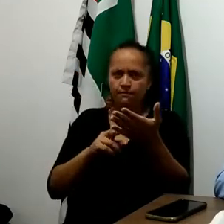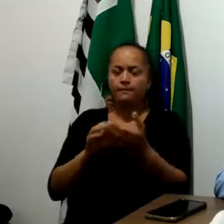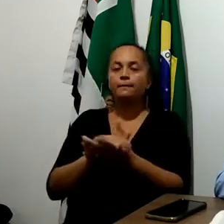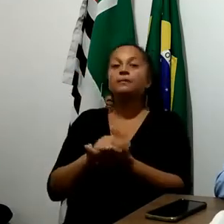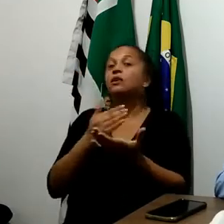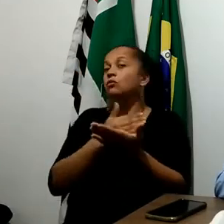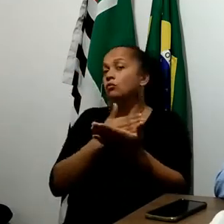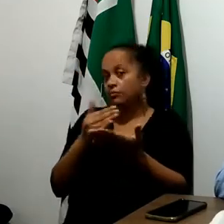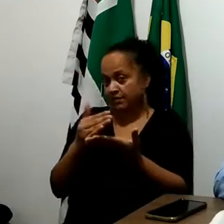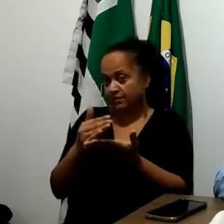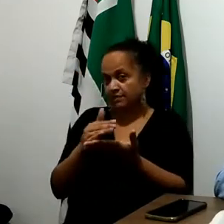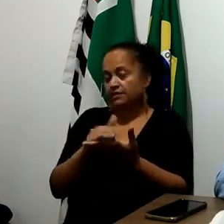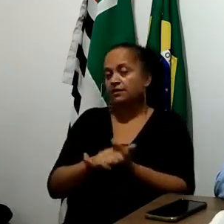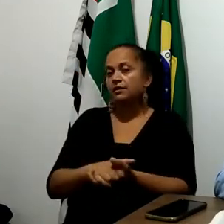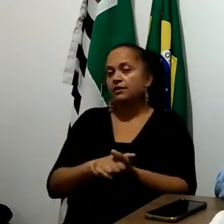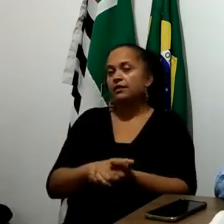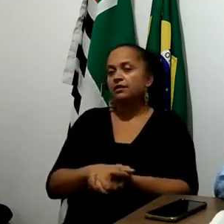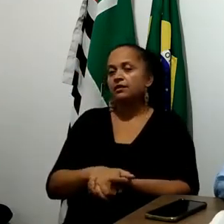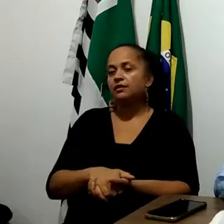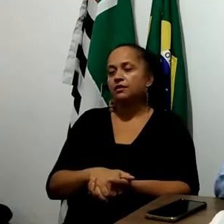ano, já